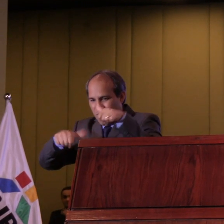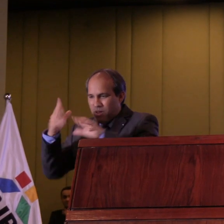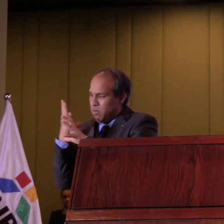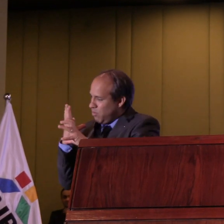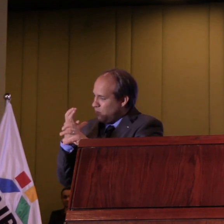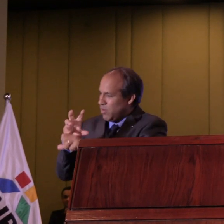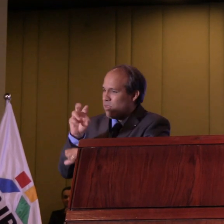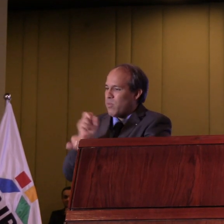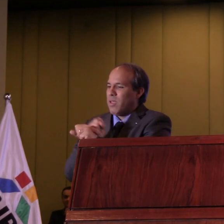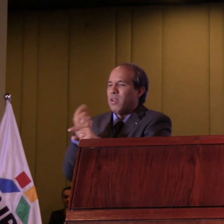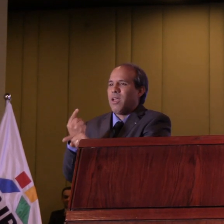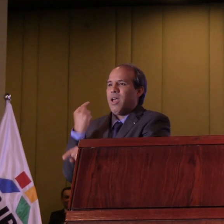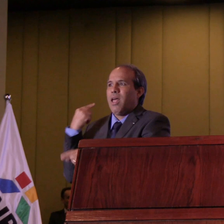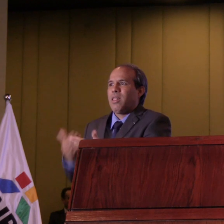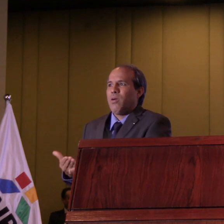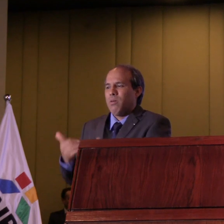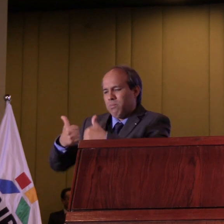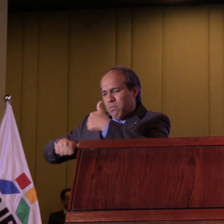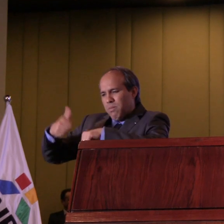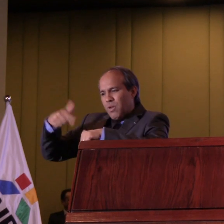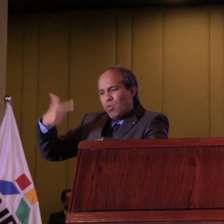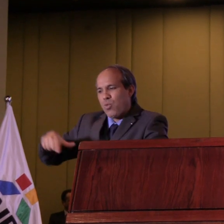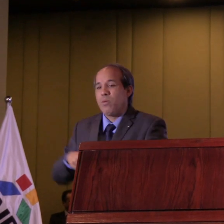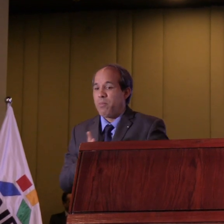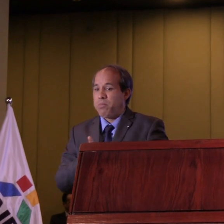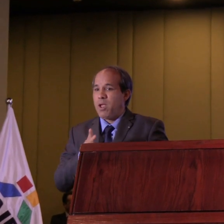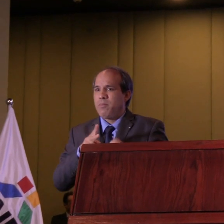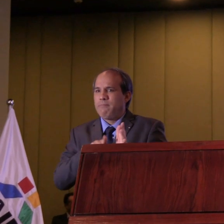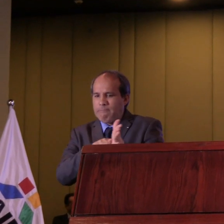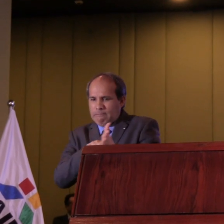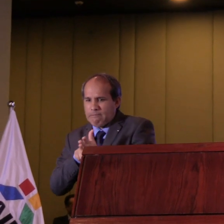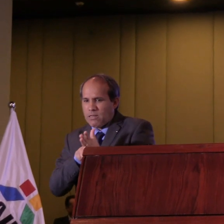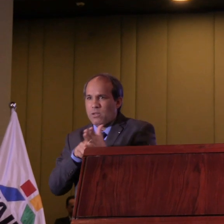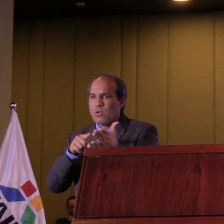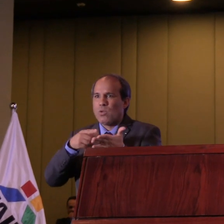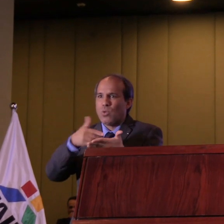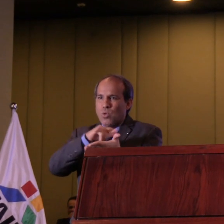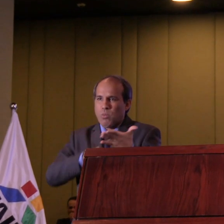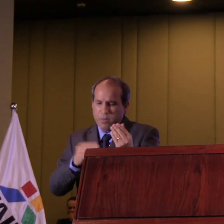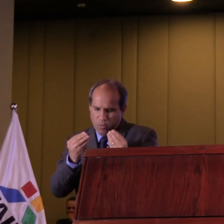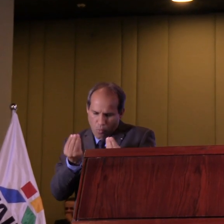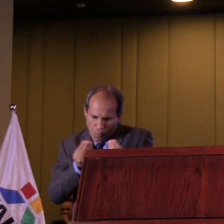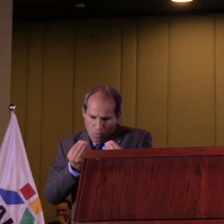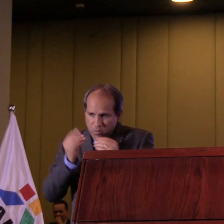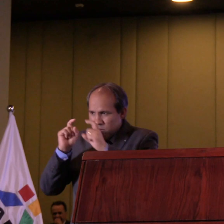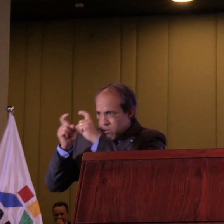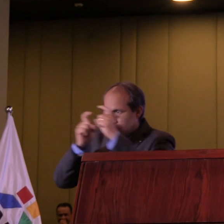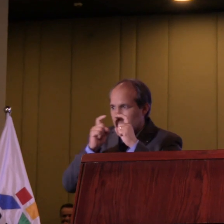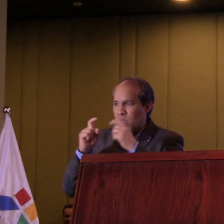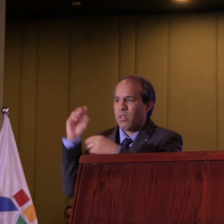sua entrada em vigor. Essa revisão será realizada em contexto